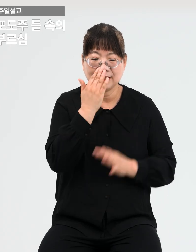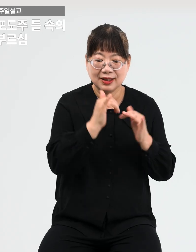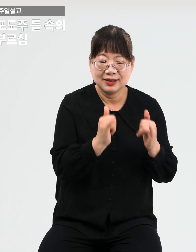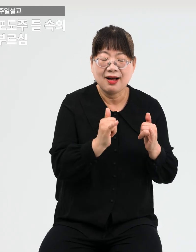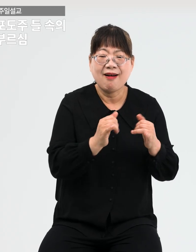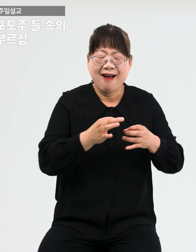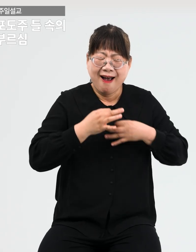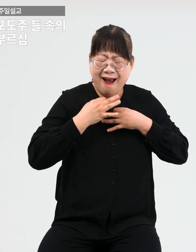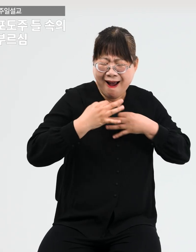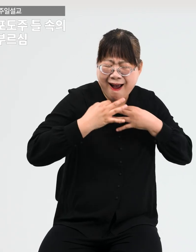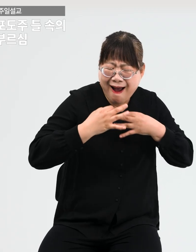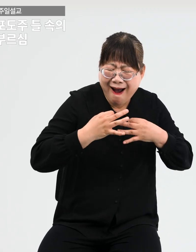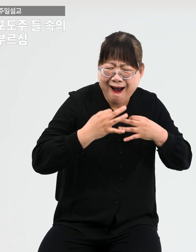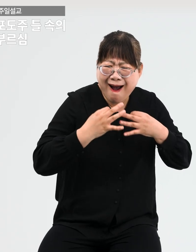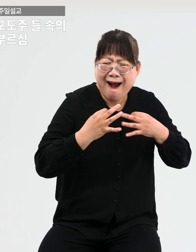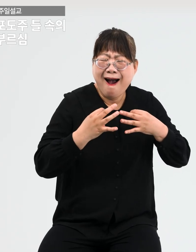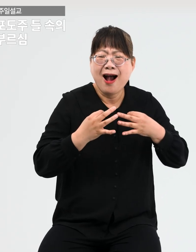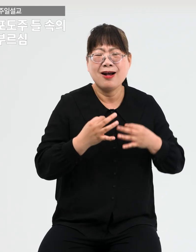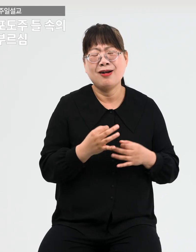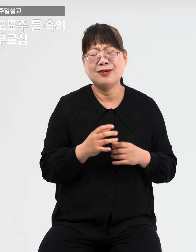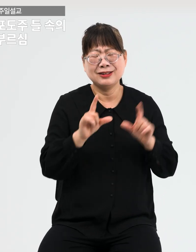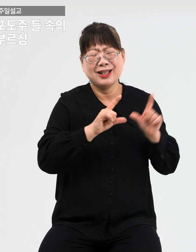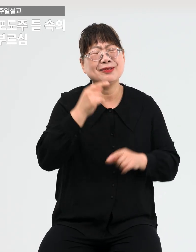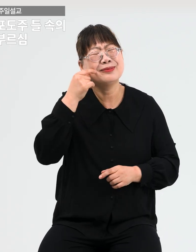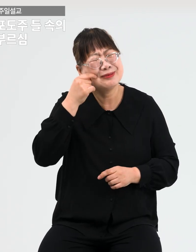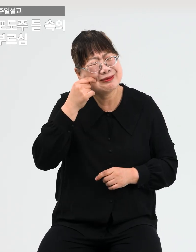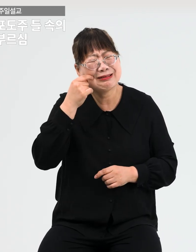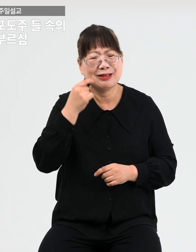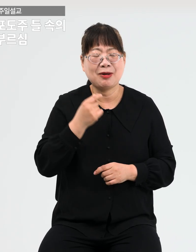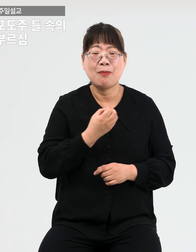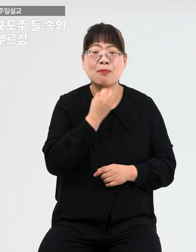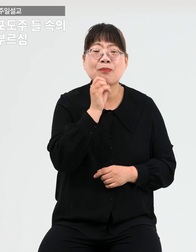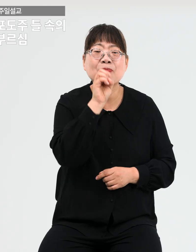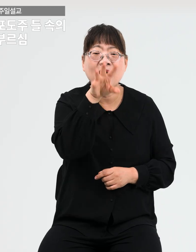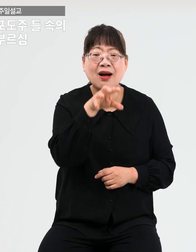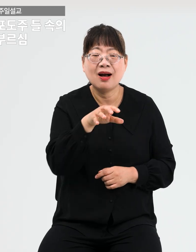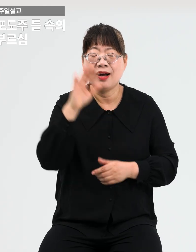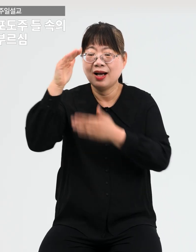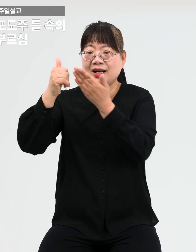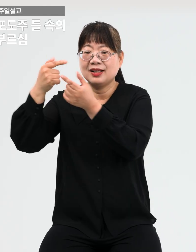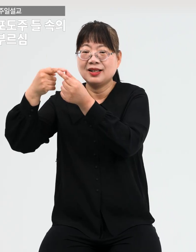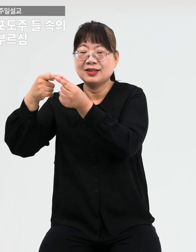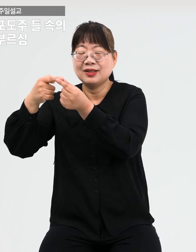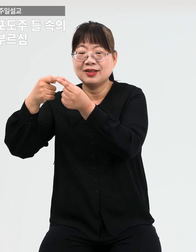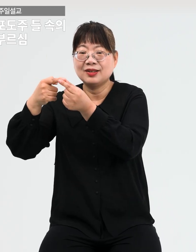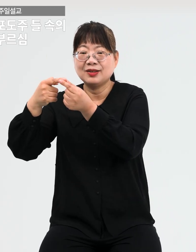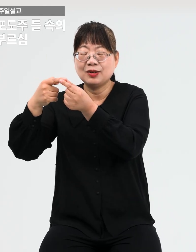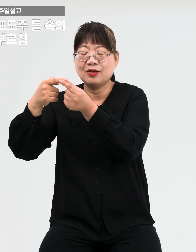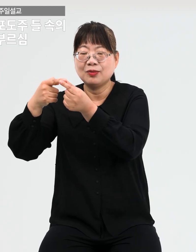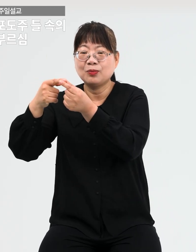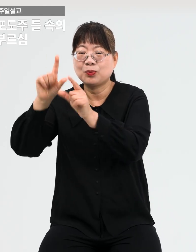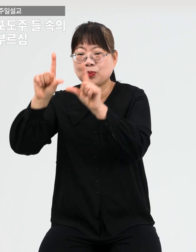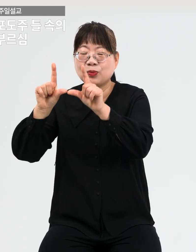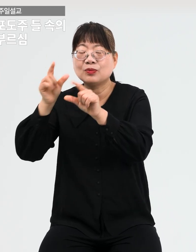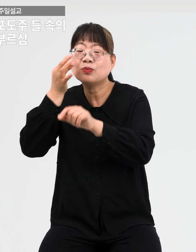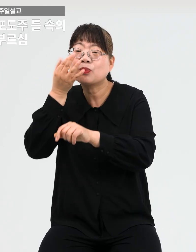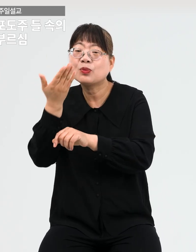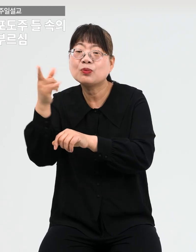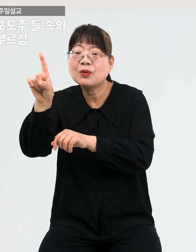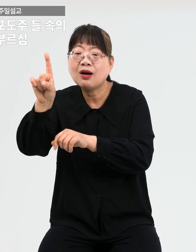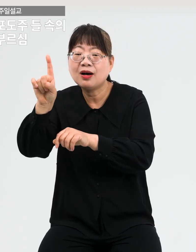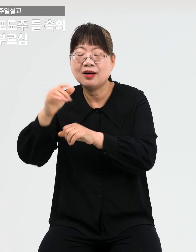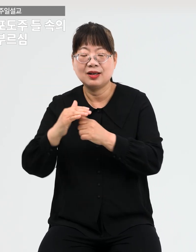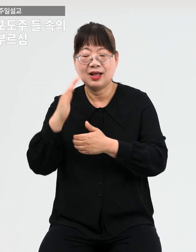막 소리치고 부르짖고 못 살겠다 그러니까 하나님께서 첫 번째 꺼내신 반응이